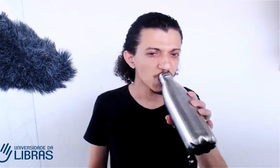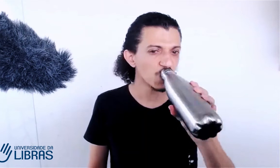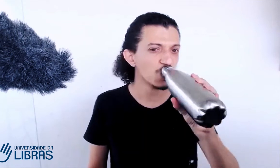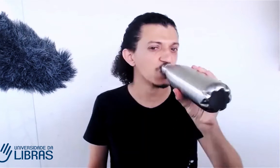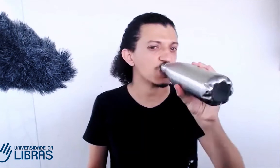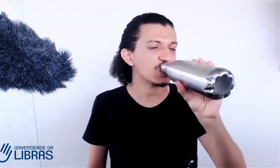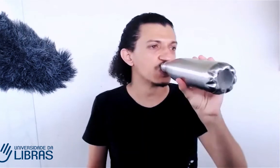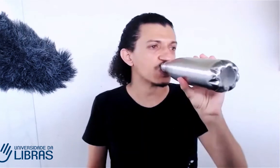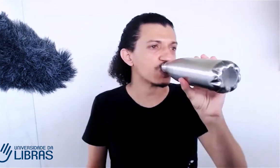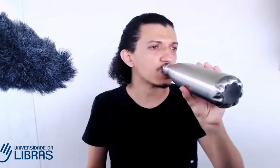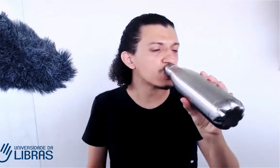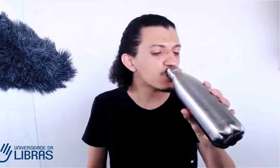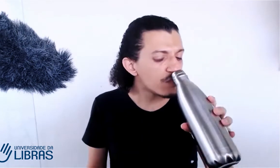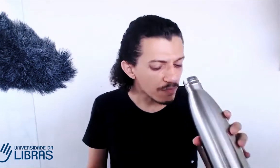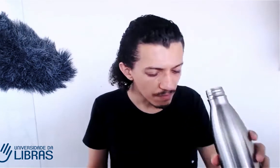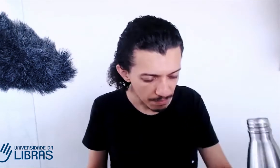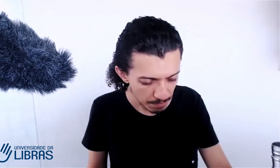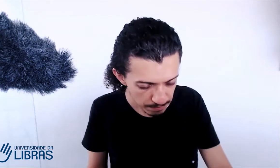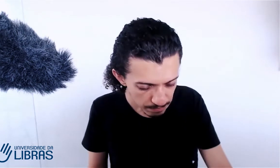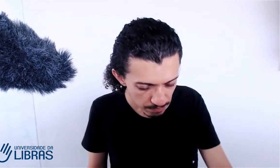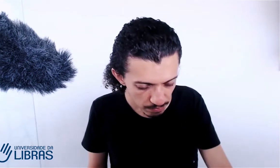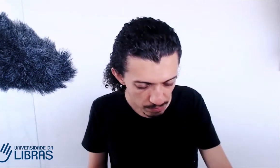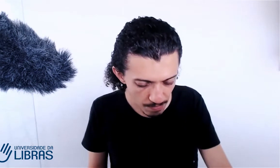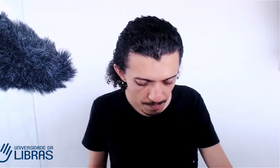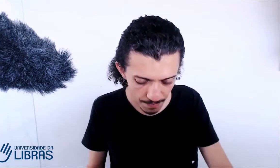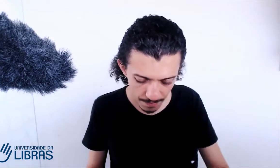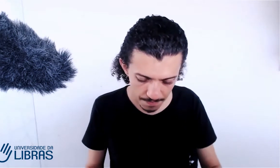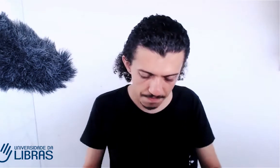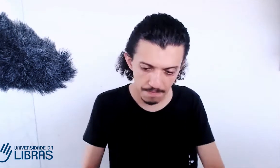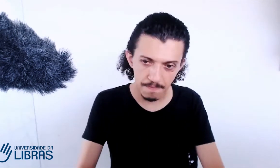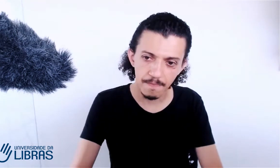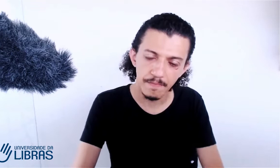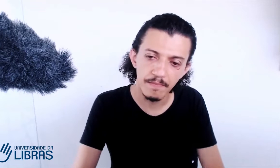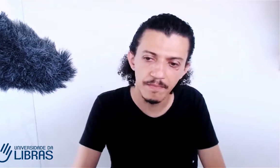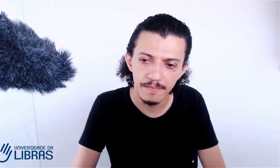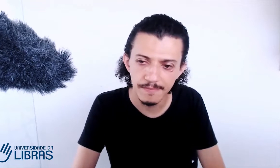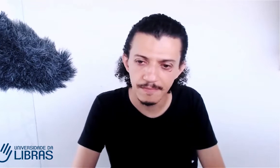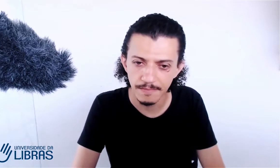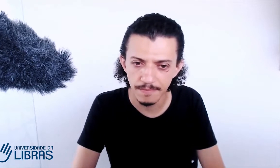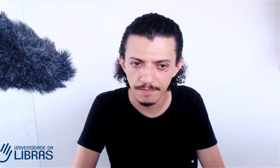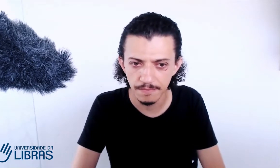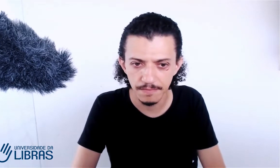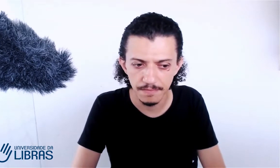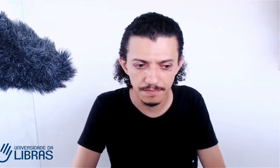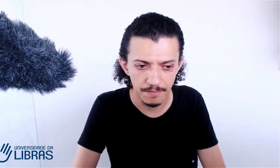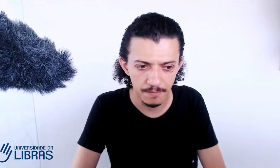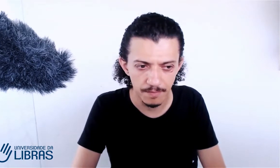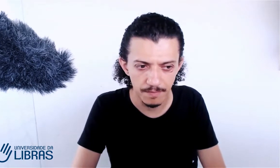Mas eu já conheci algumas pessoas que acontece o seguinte fenômeno: elas até entendem, porém, quando os surdos